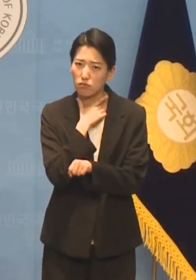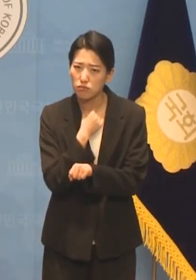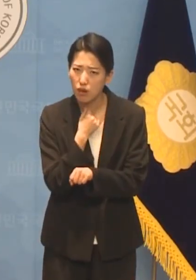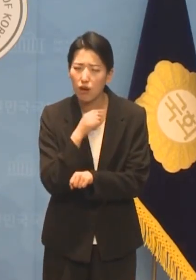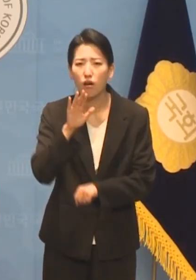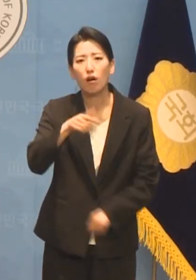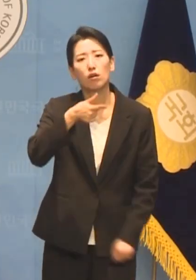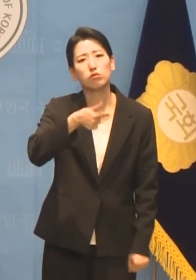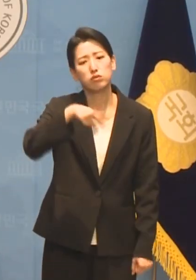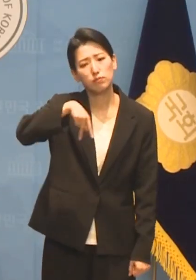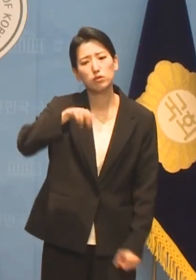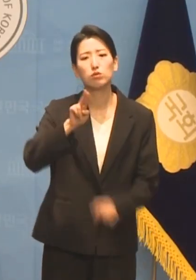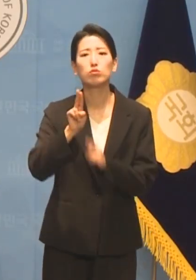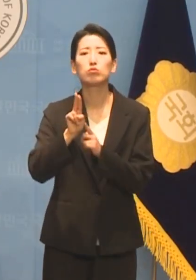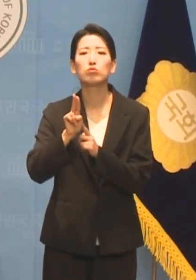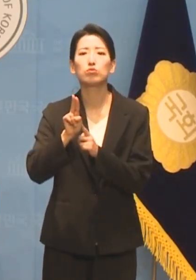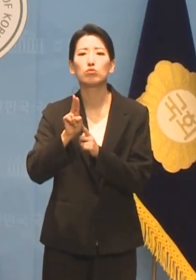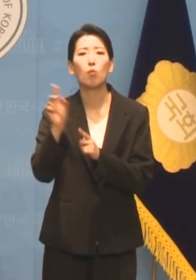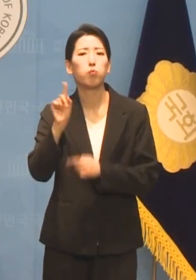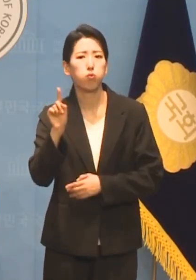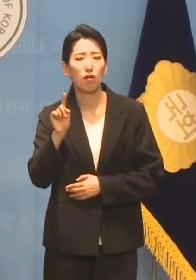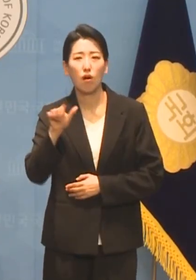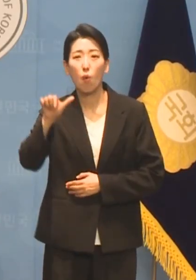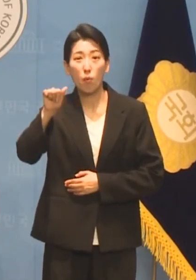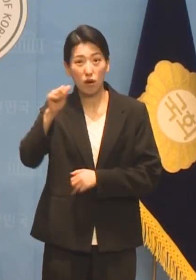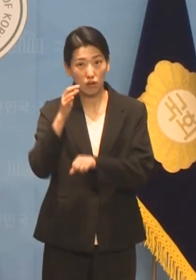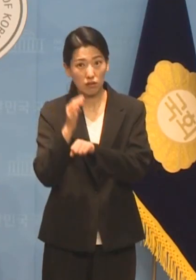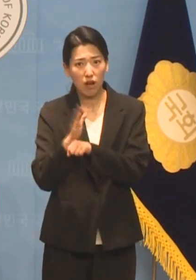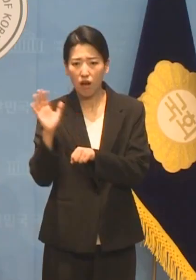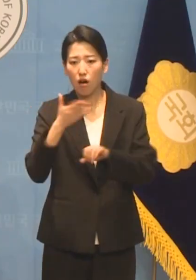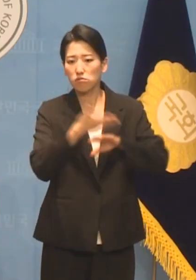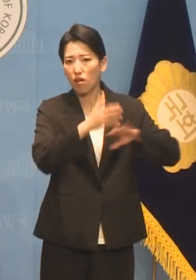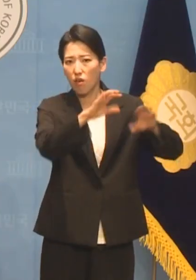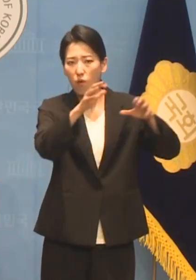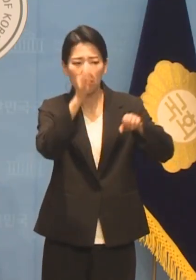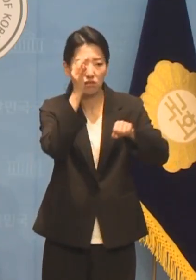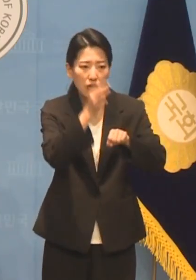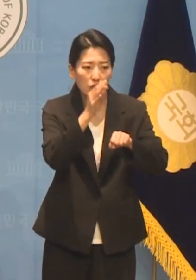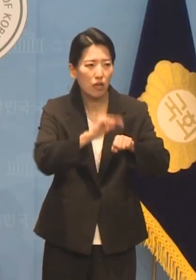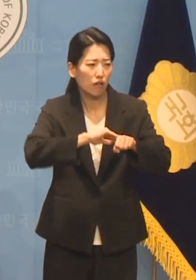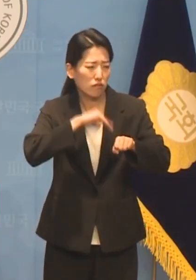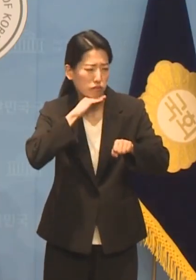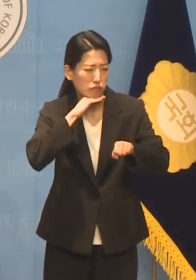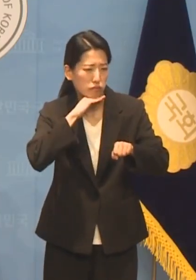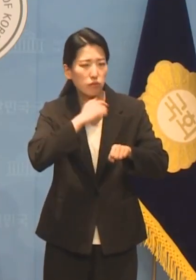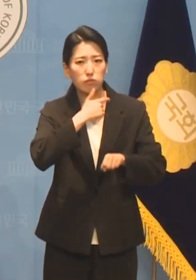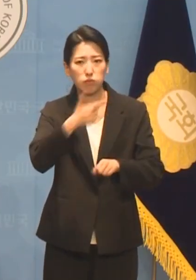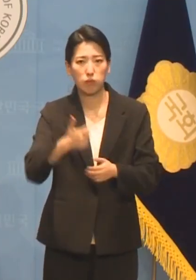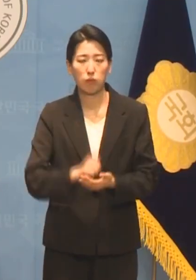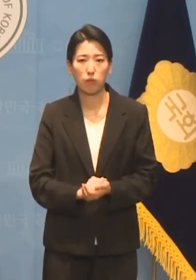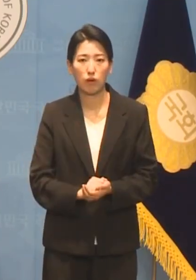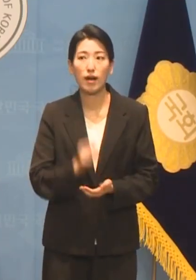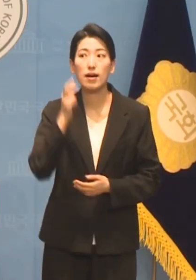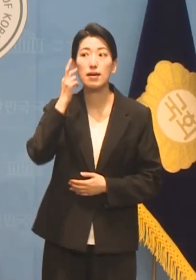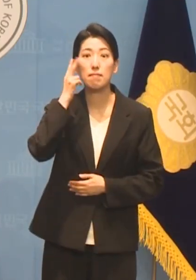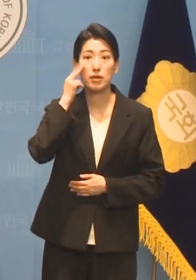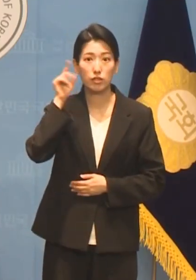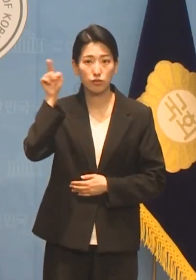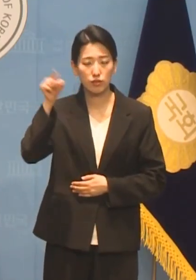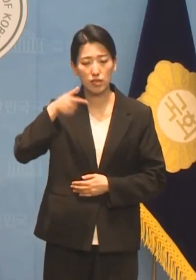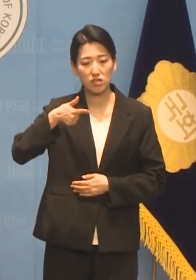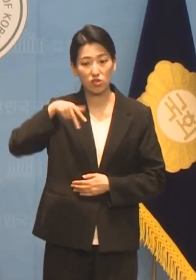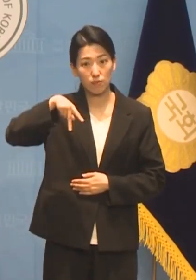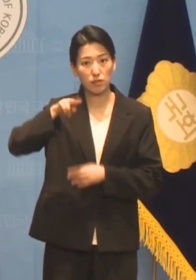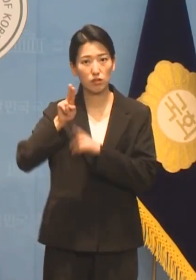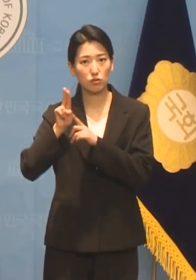외교안보 현실을 외면한 공허한 숫자 노름입니다. 최첨단 AI 반도체는 미국의 엄격한 수출